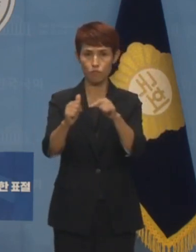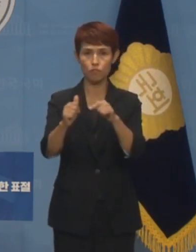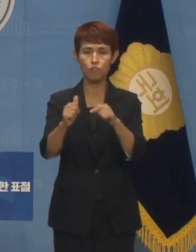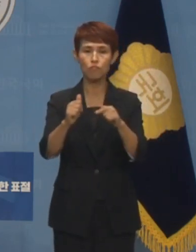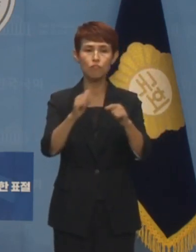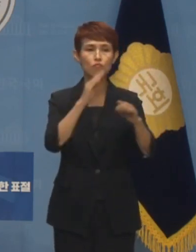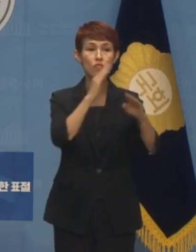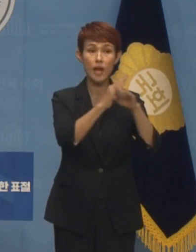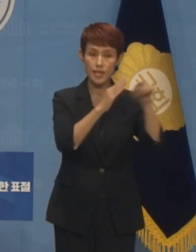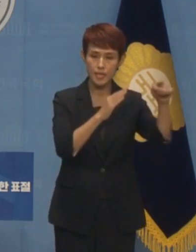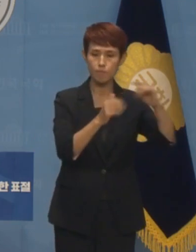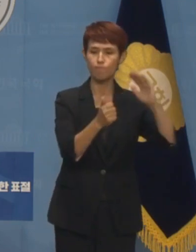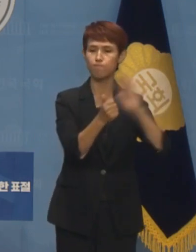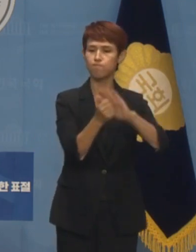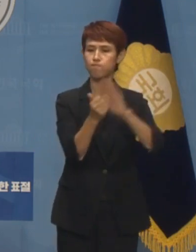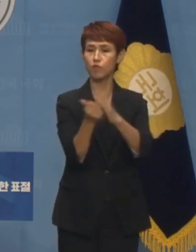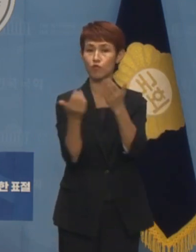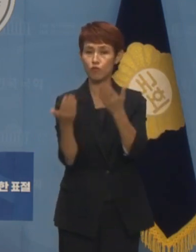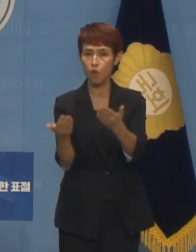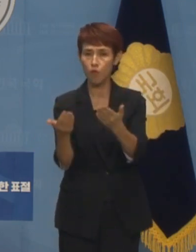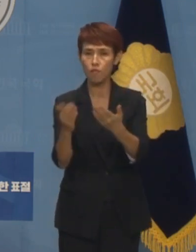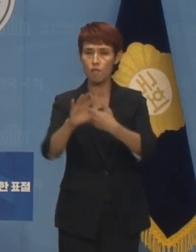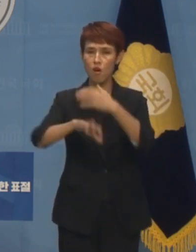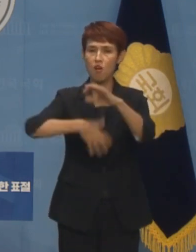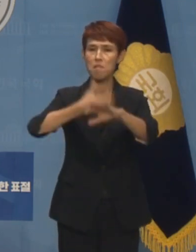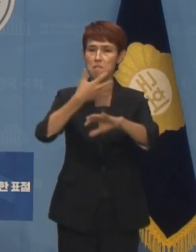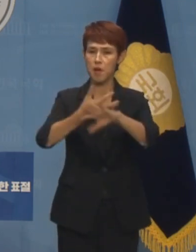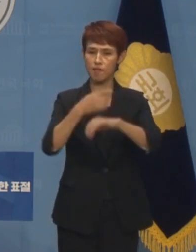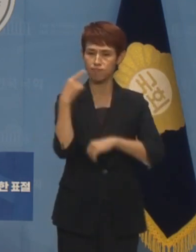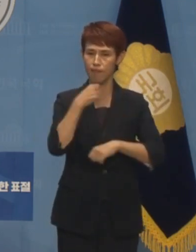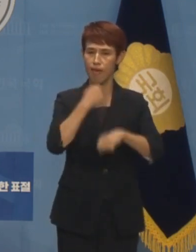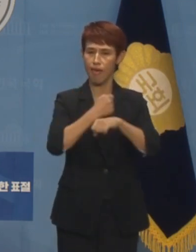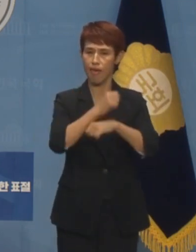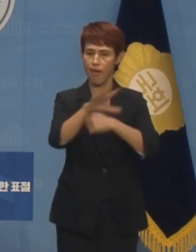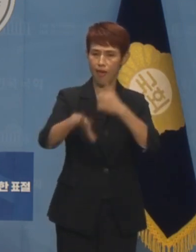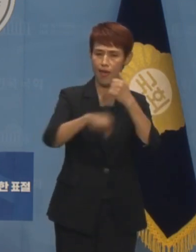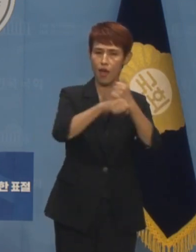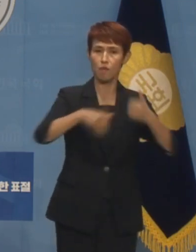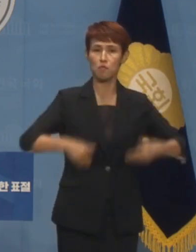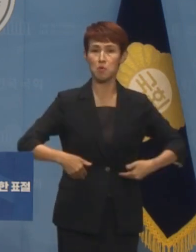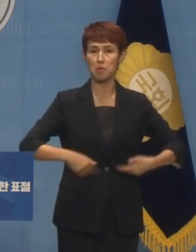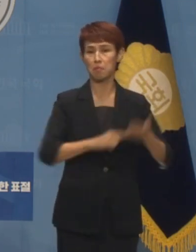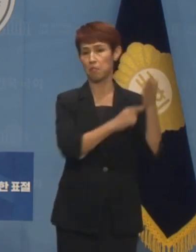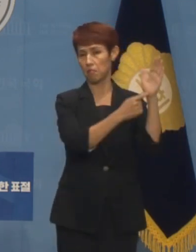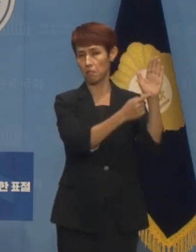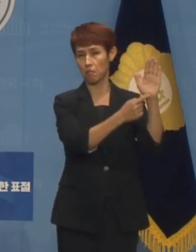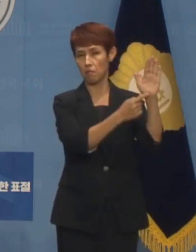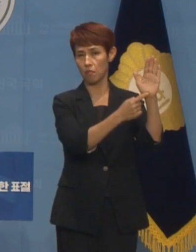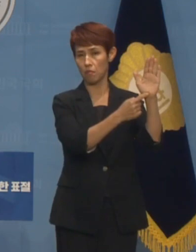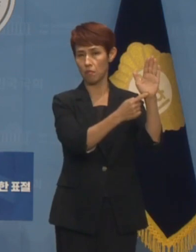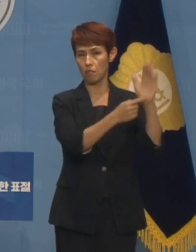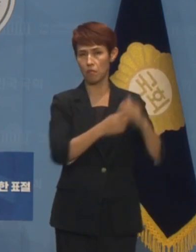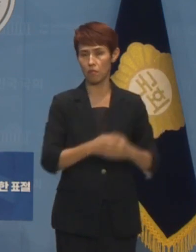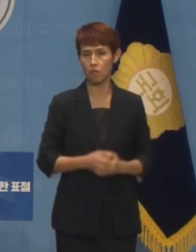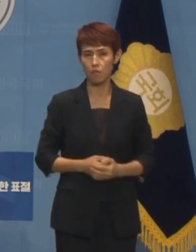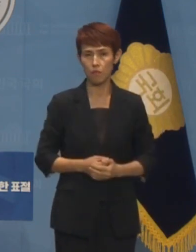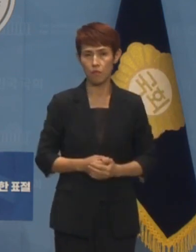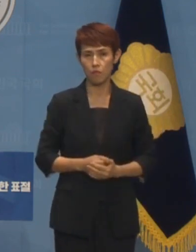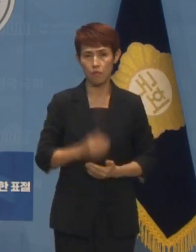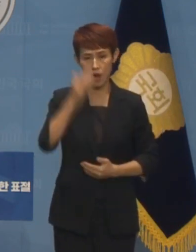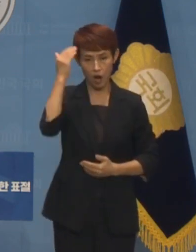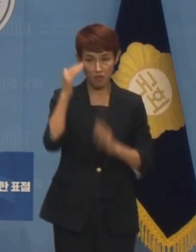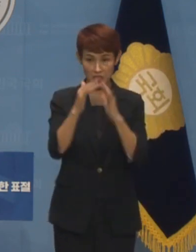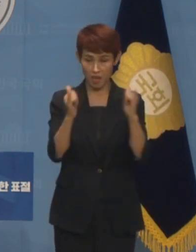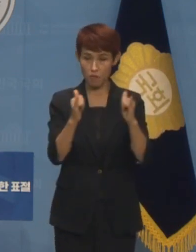북한이 이를 지원하여 혁명 대우를 튼튼히 묶어 세워야 한다고 강조합니다. 아울러 남한 주민이